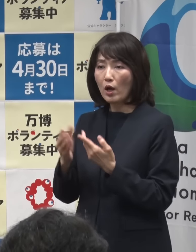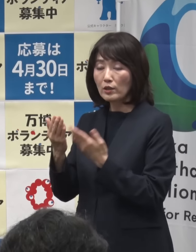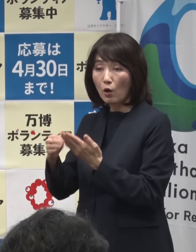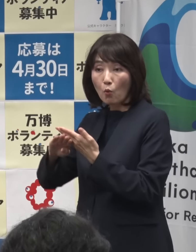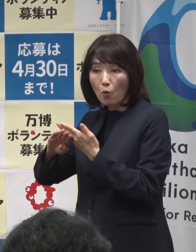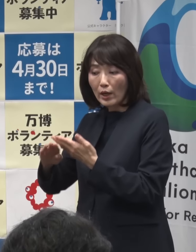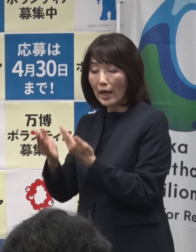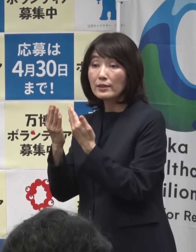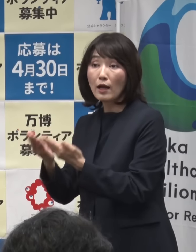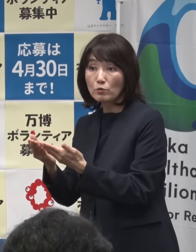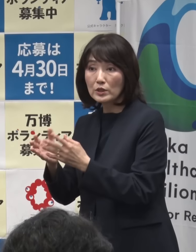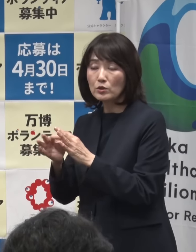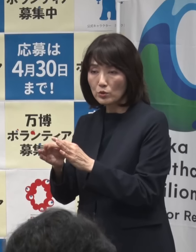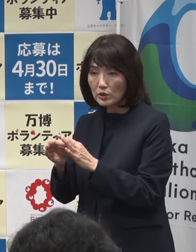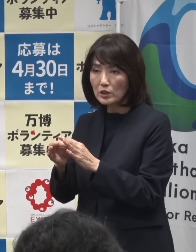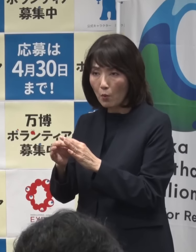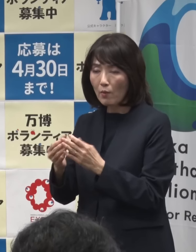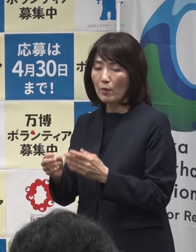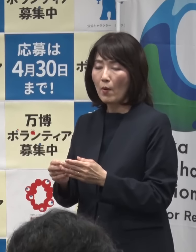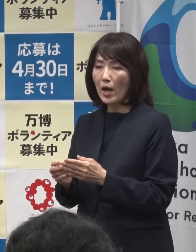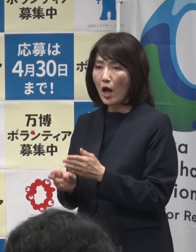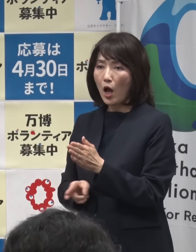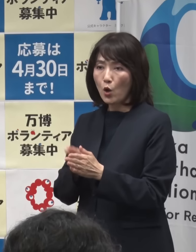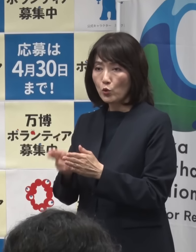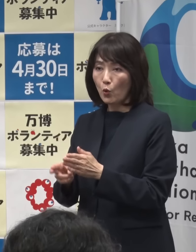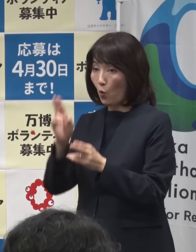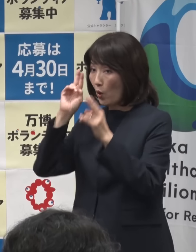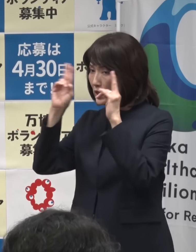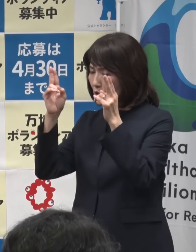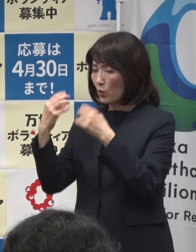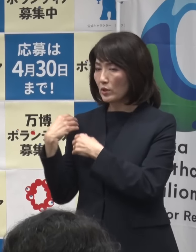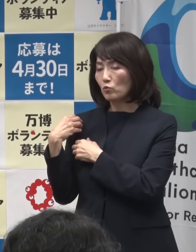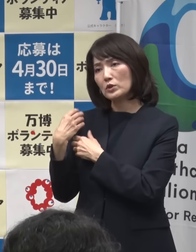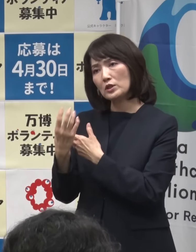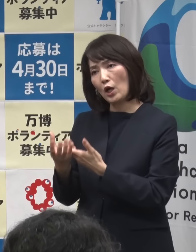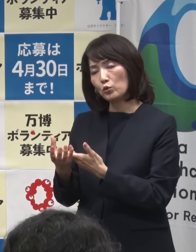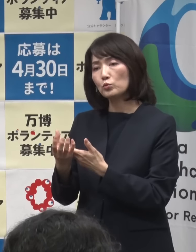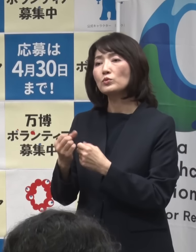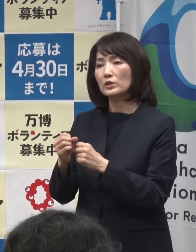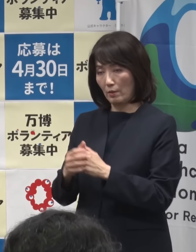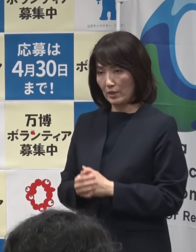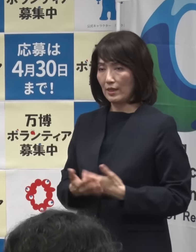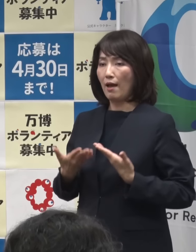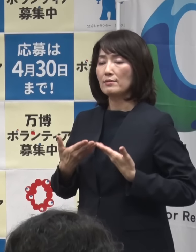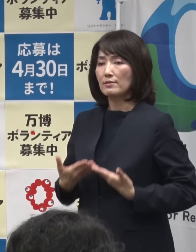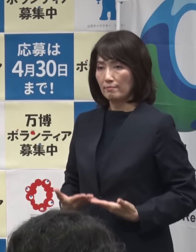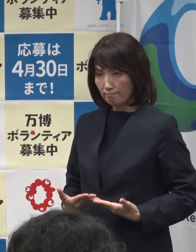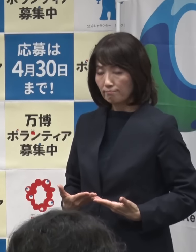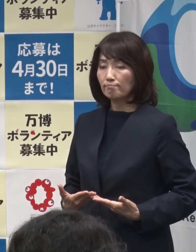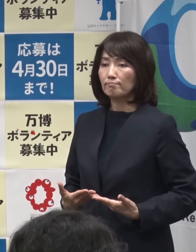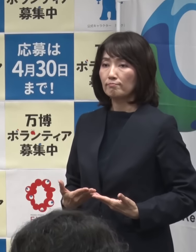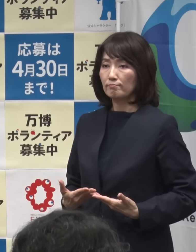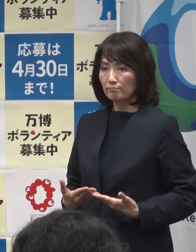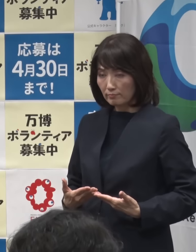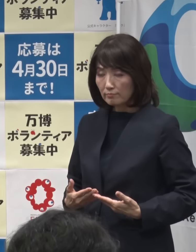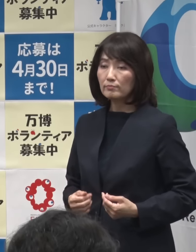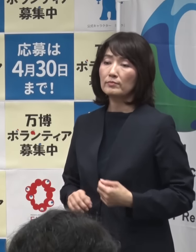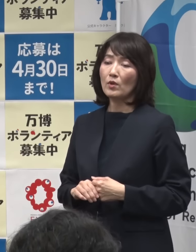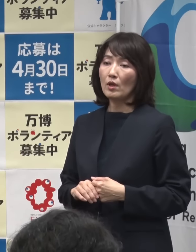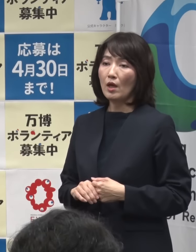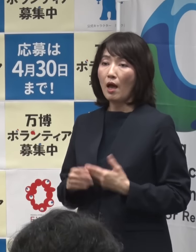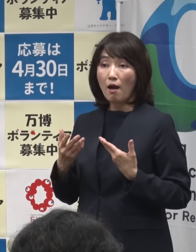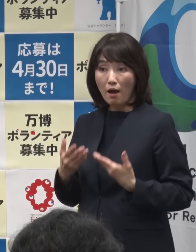我々も旅行事業者に当然委託もしていますから、安全に他の校外学習もそうですけれども